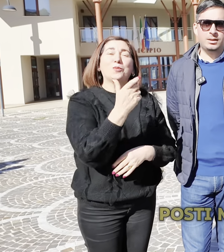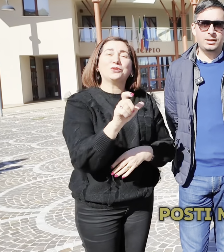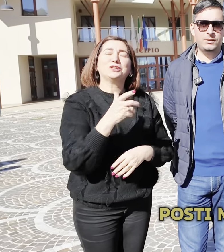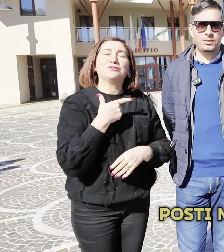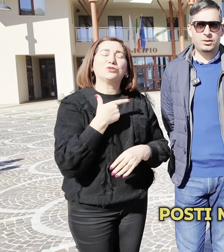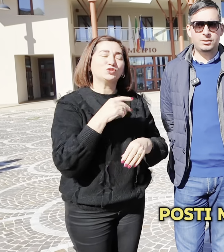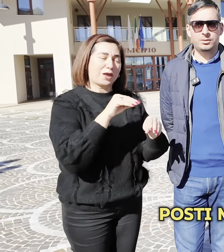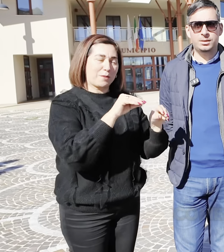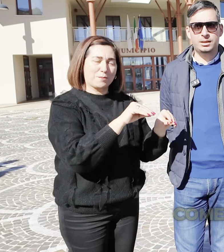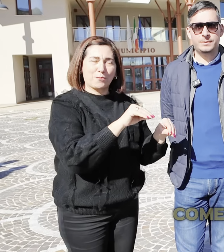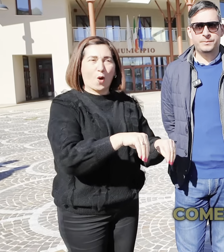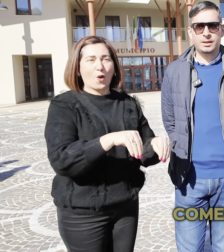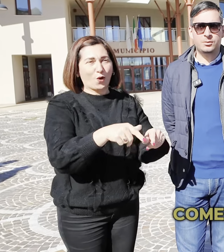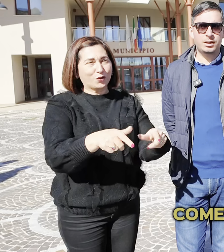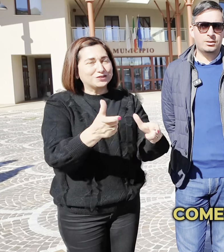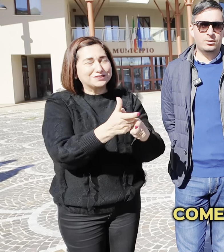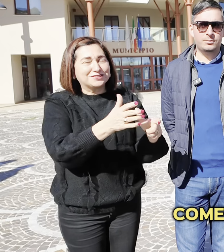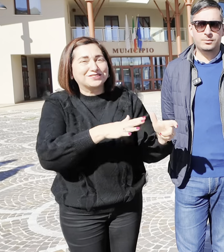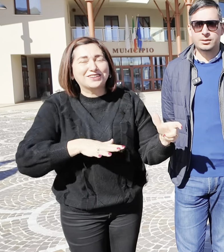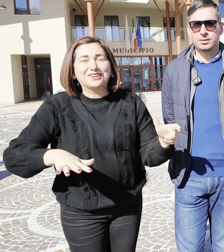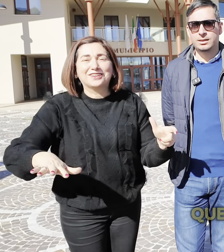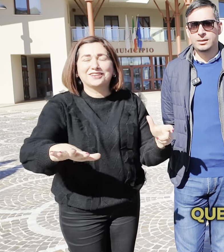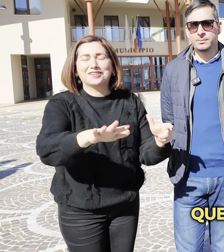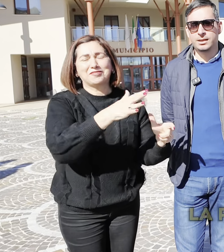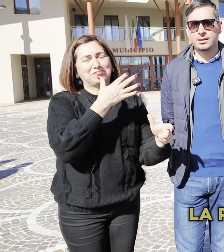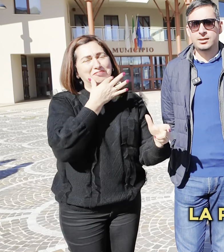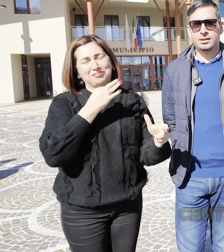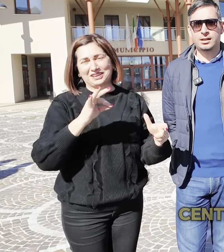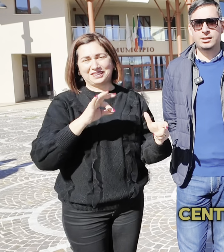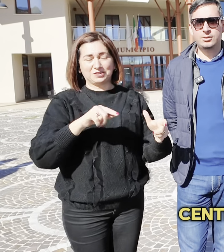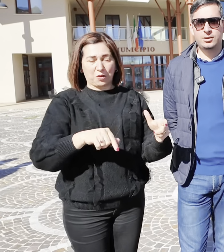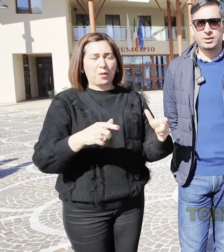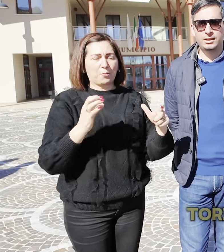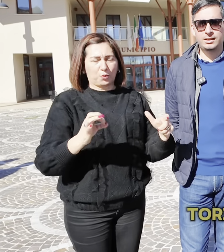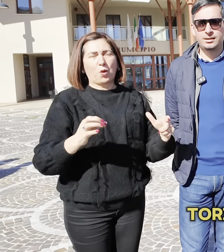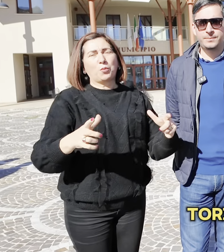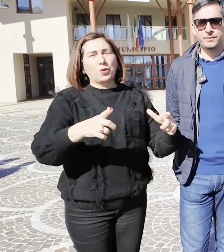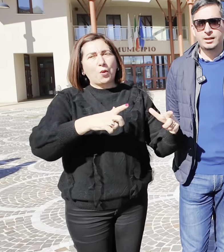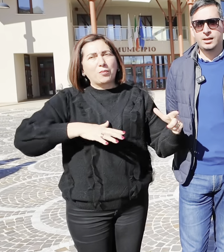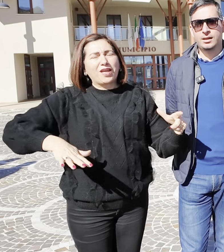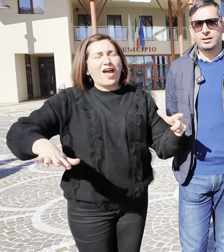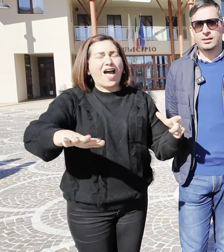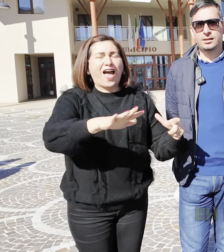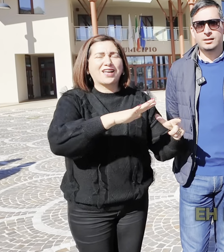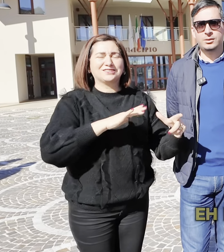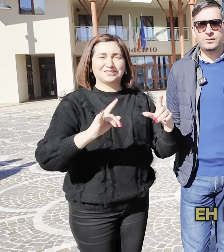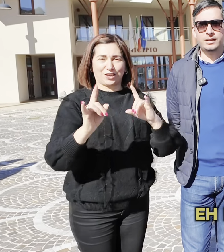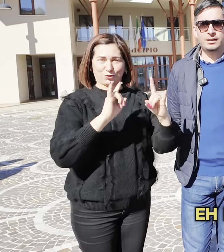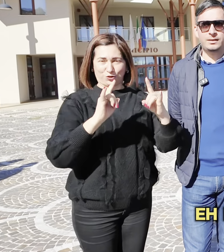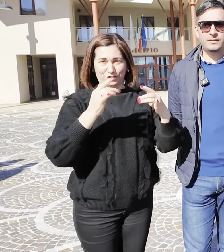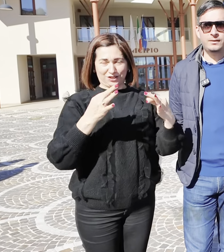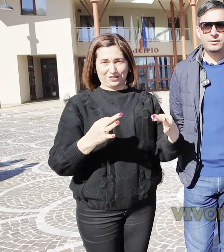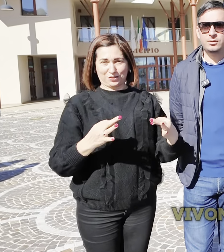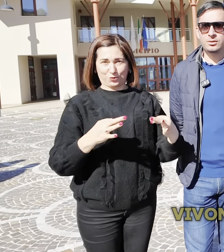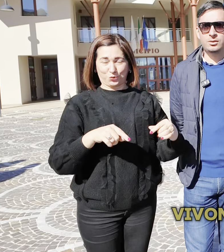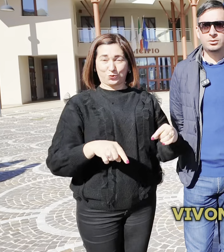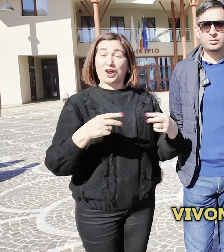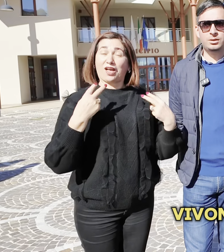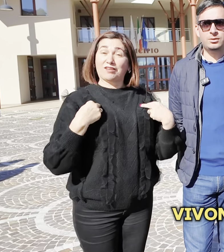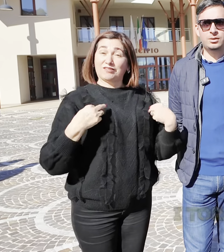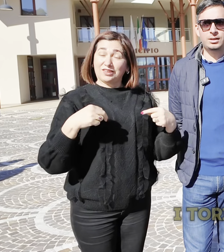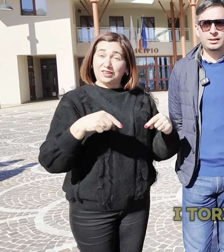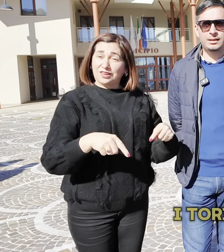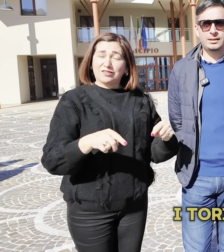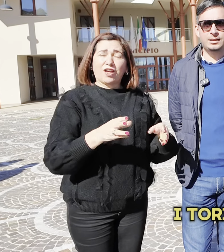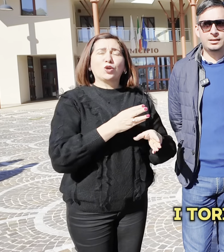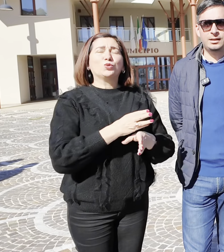posti magnifici come questo. Questa è la piazza centrale di Torricella, dove vivono